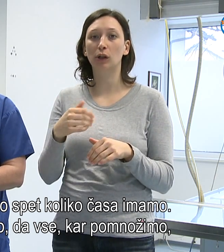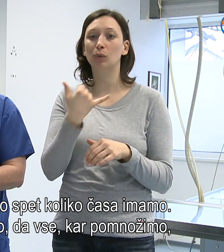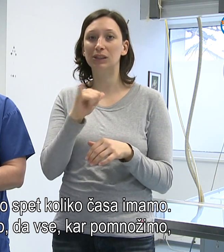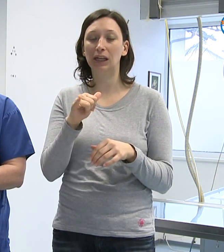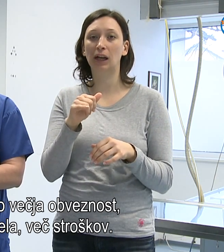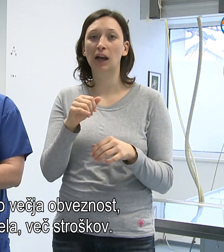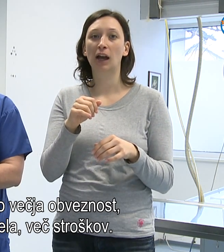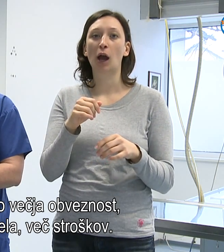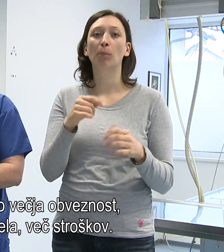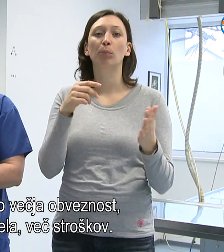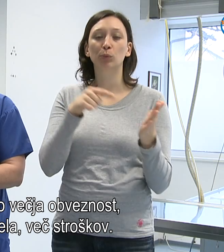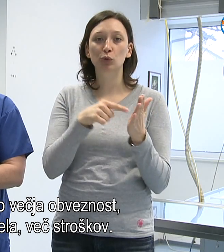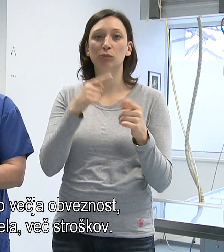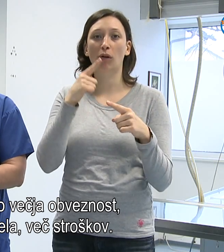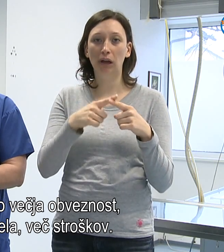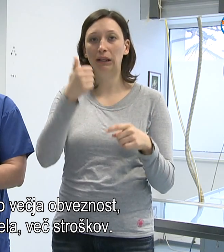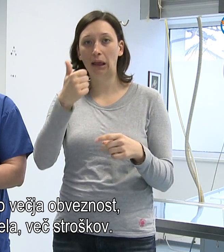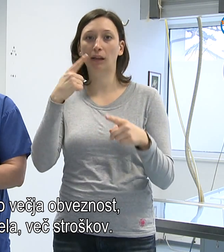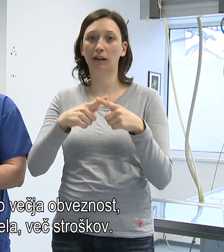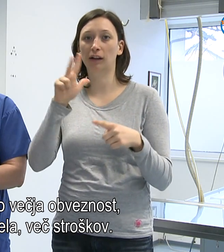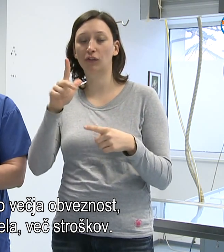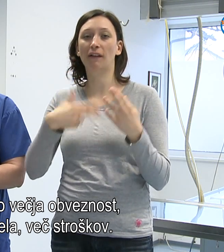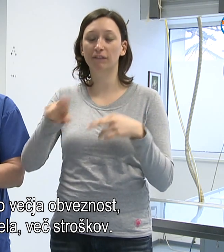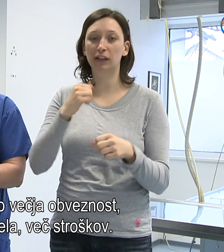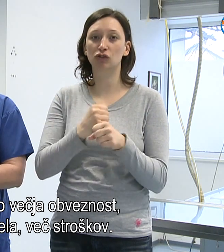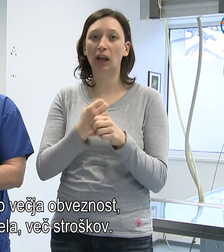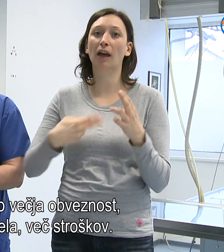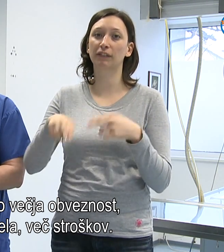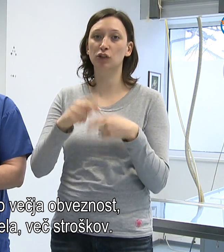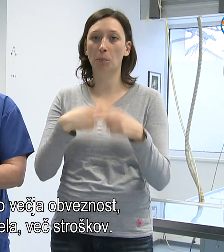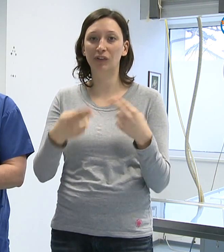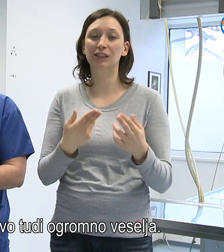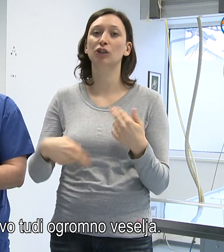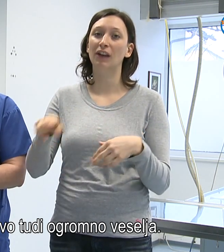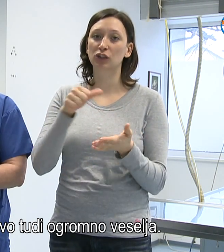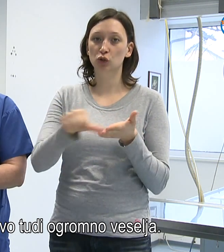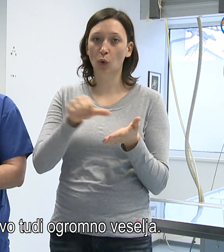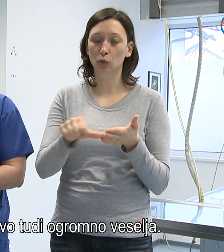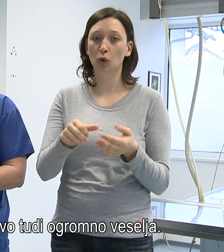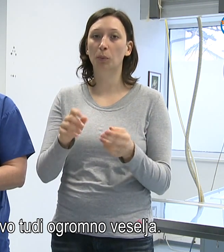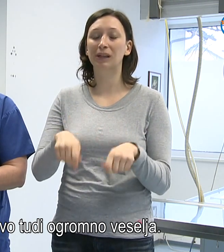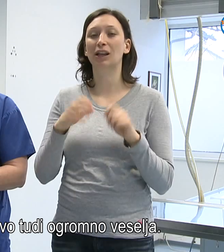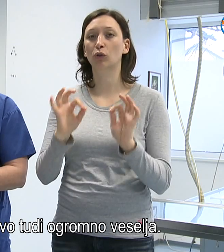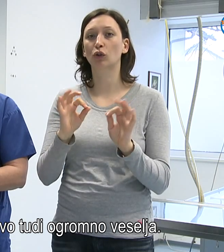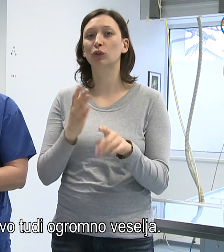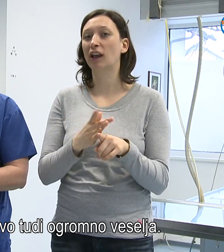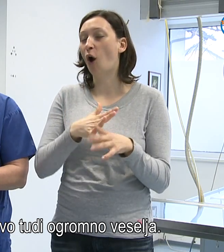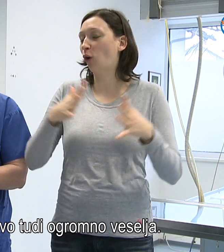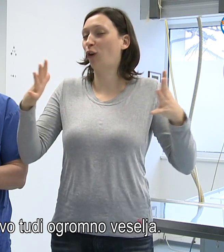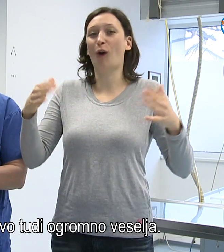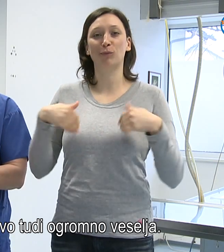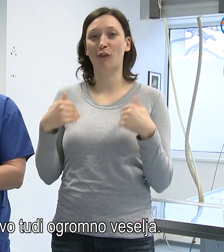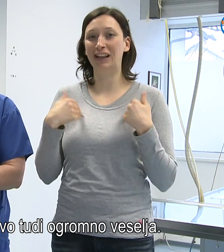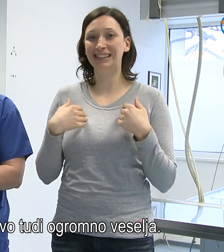kar pomnožimo krat 1, je toliko večja obveznost, več dela, več stroškov, je pa zagotovo tudi ogromno